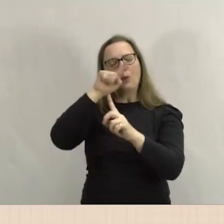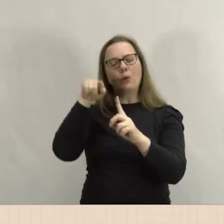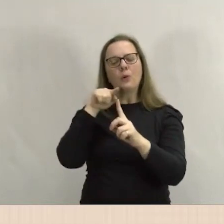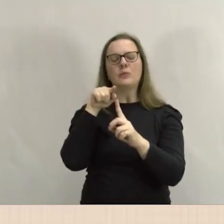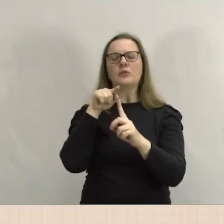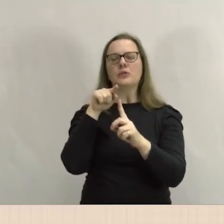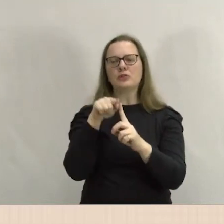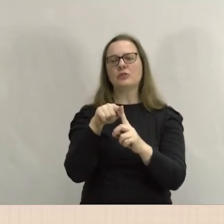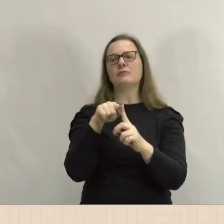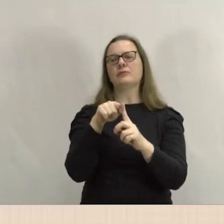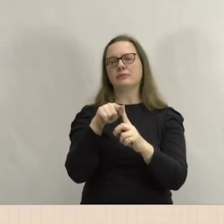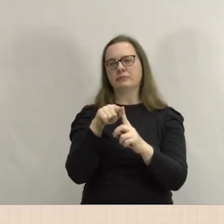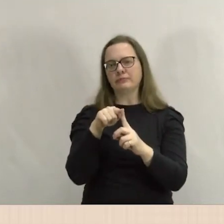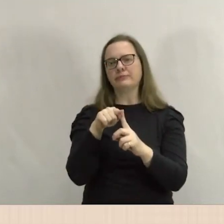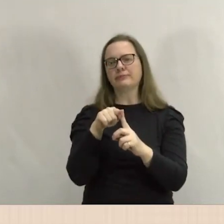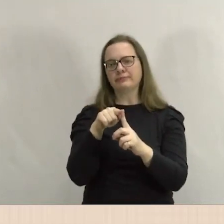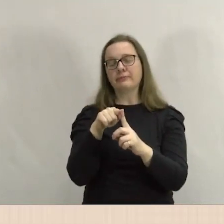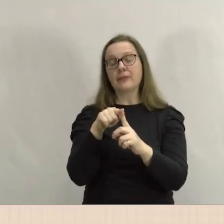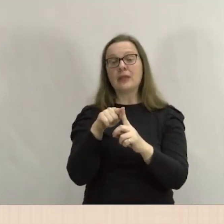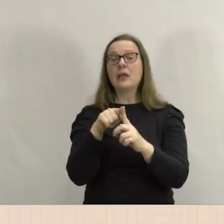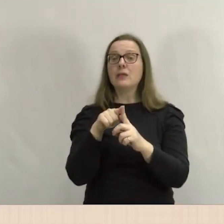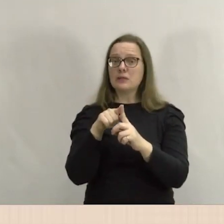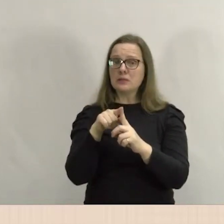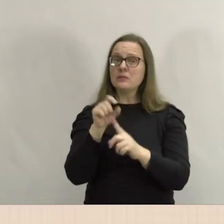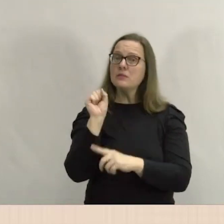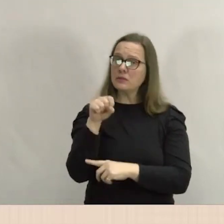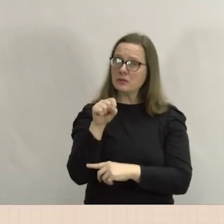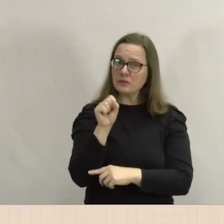Irmãos, Deus usa a Bíblia,